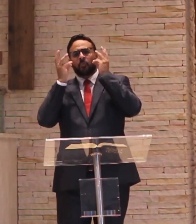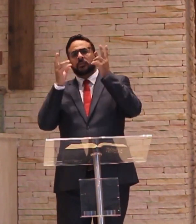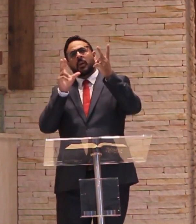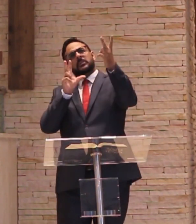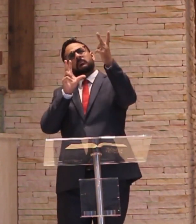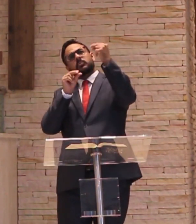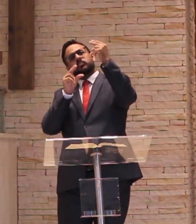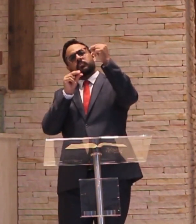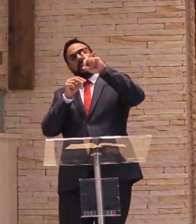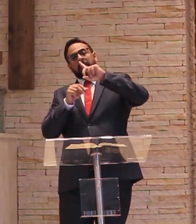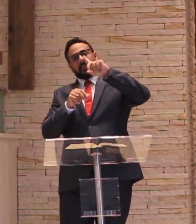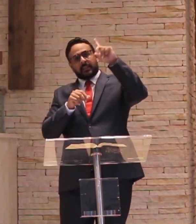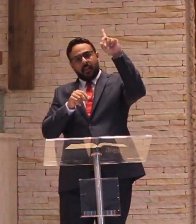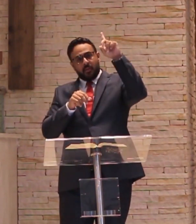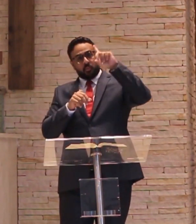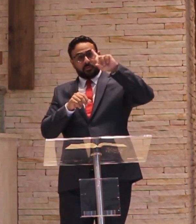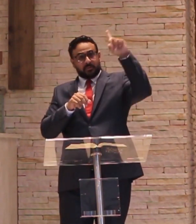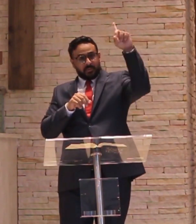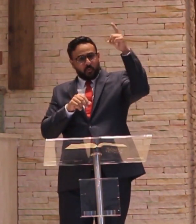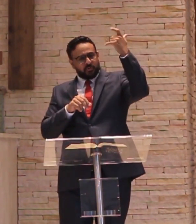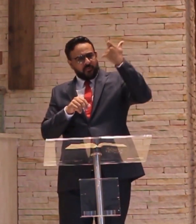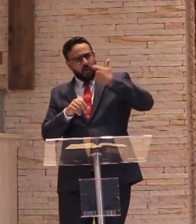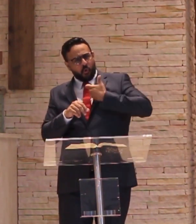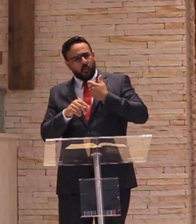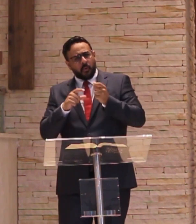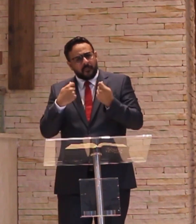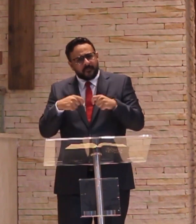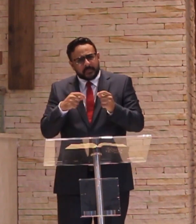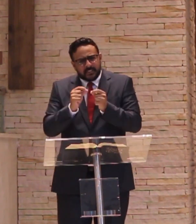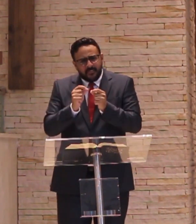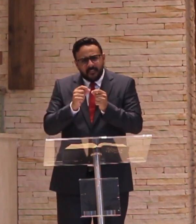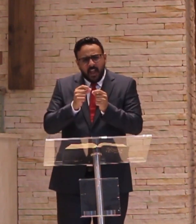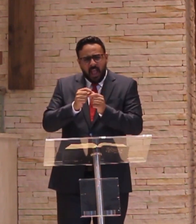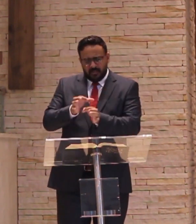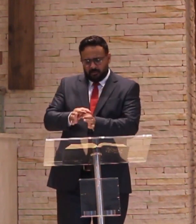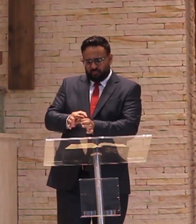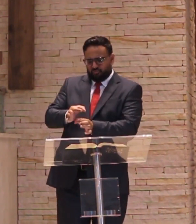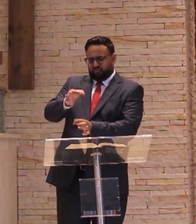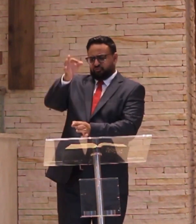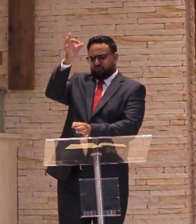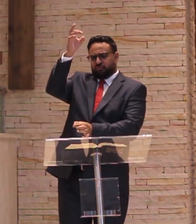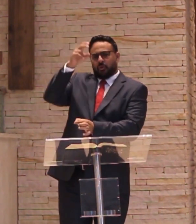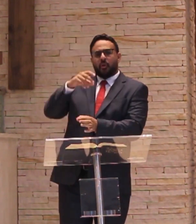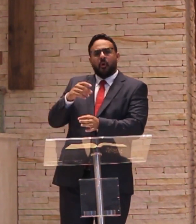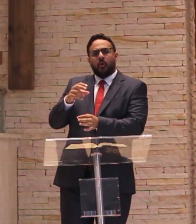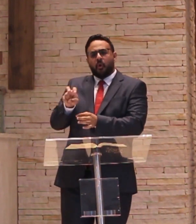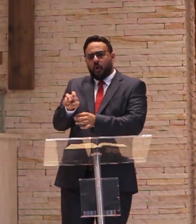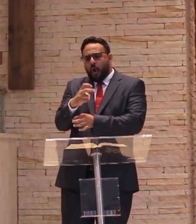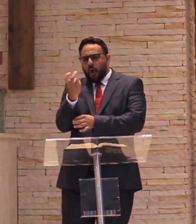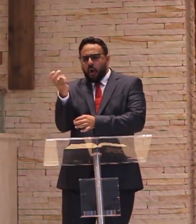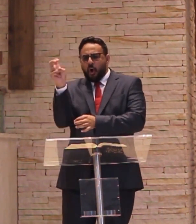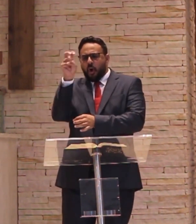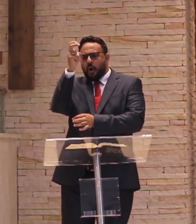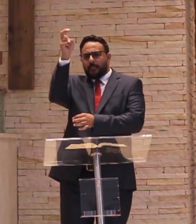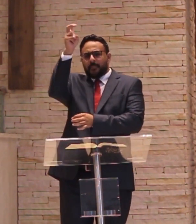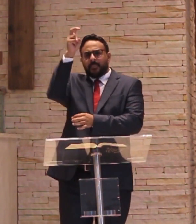coisa, para que as pessoas pudessem ser curadas e ficarem protegidas daquele veneno. Moisés então conversou com